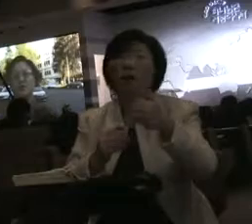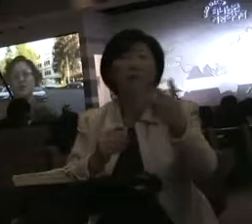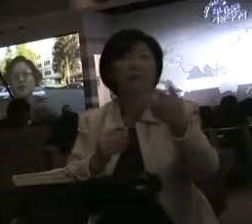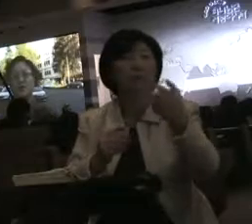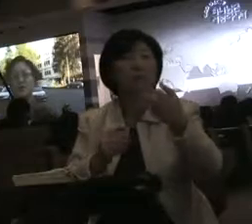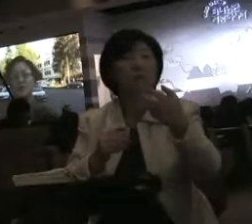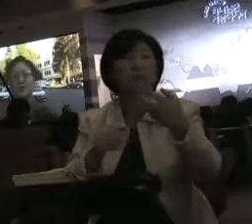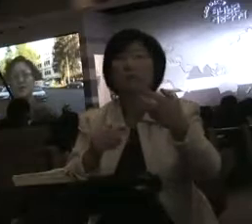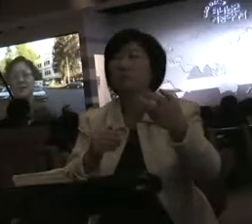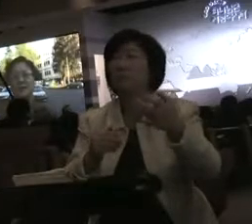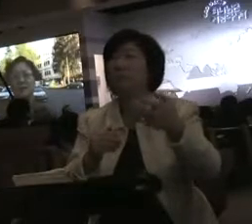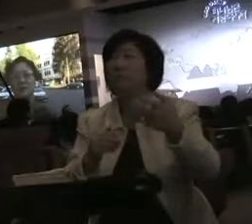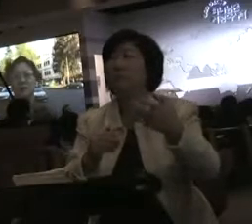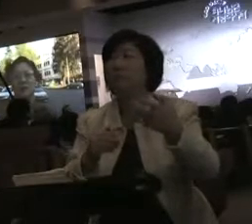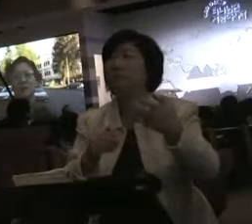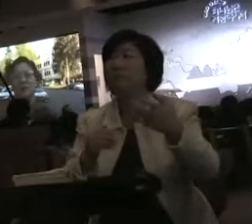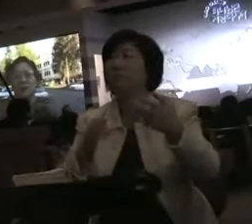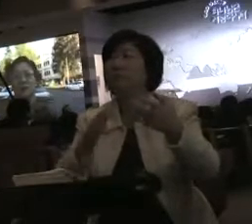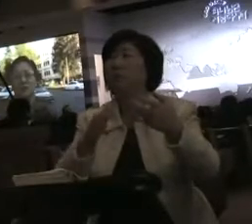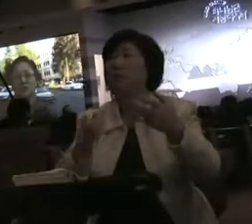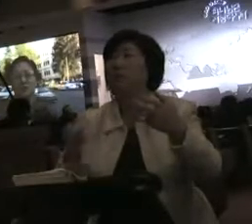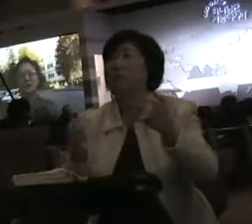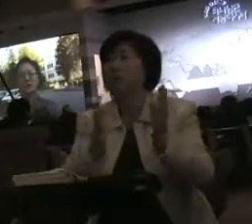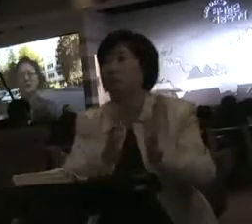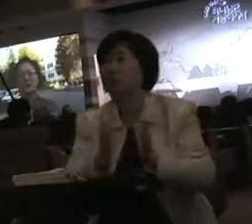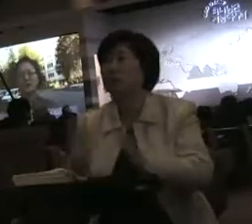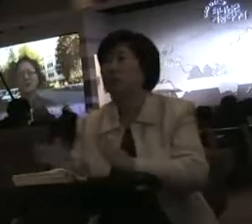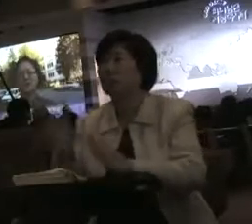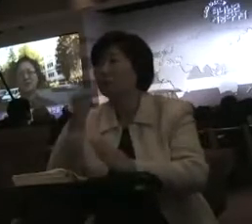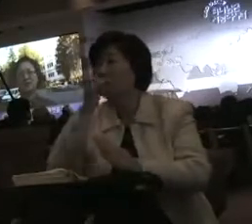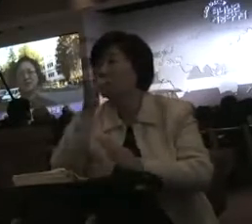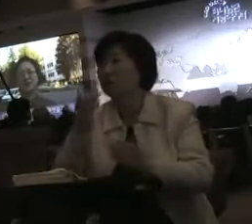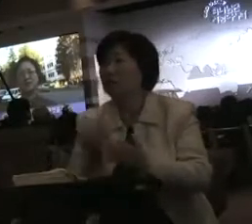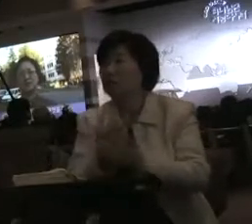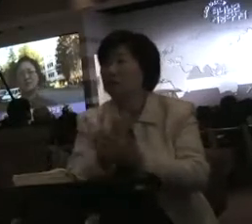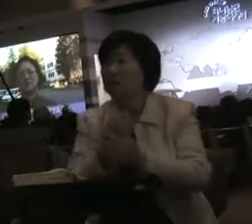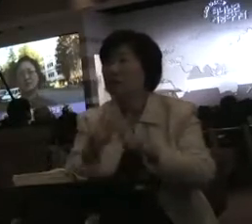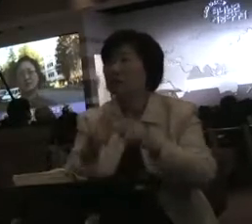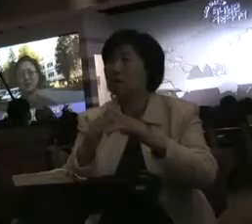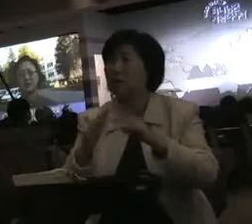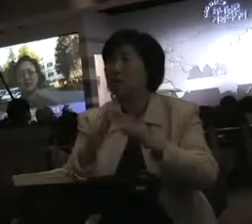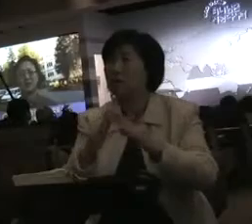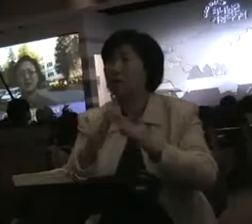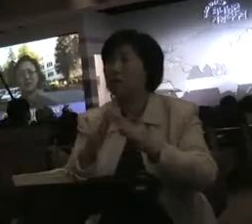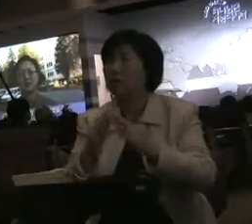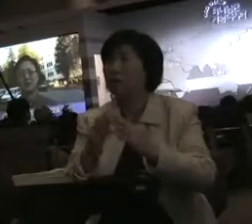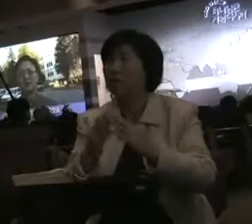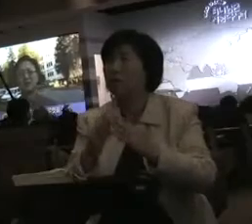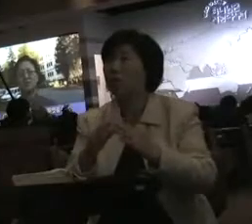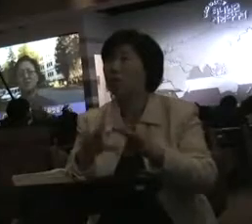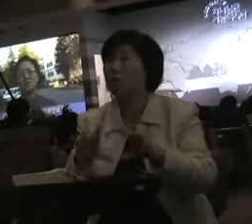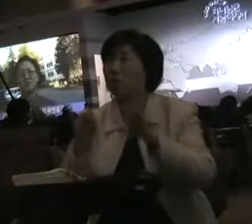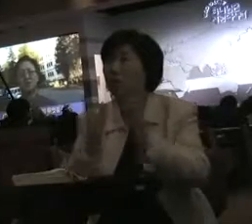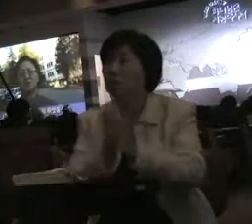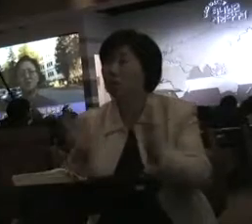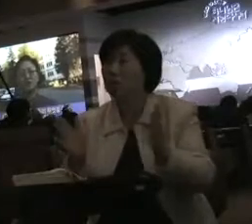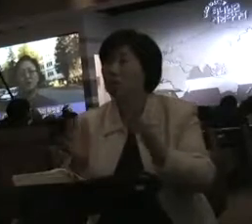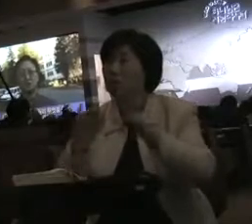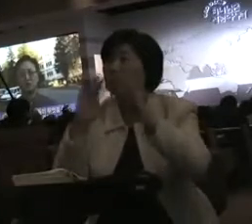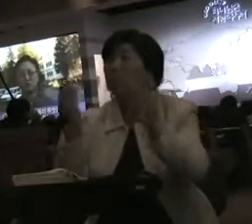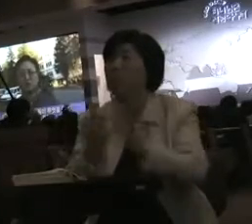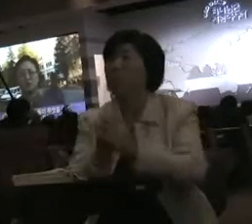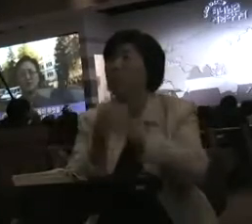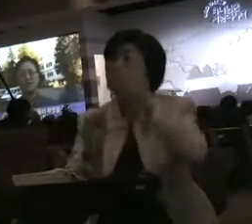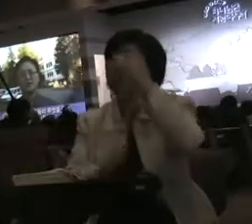70가정 정도가 준비하고 있습니다. 개척이라고 하는 어려운 길을 선택한 우리 모든 순장님들과